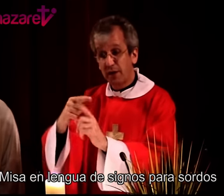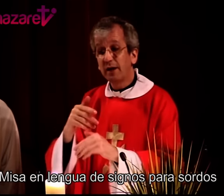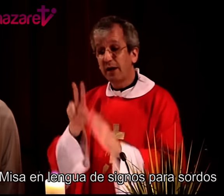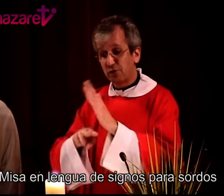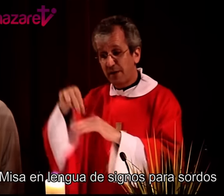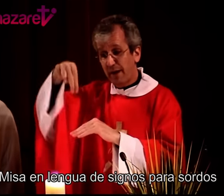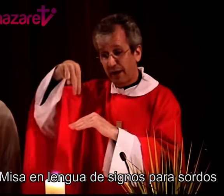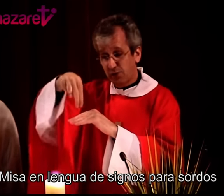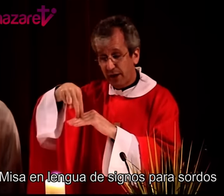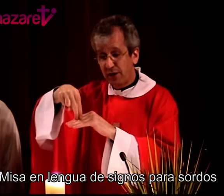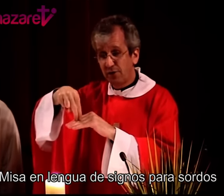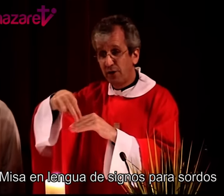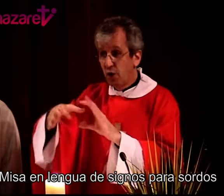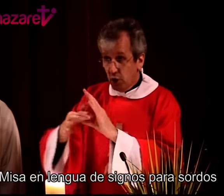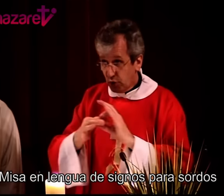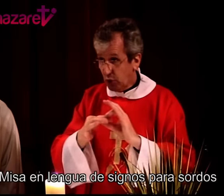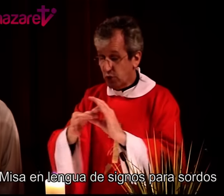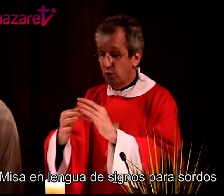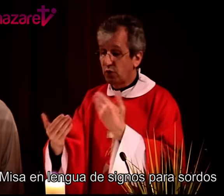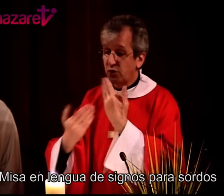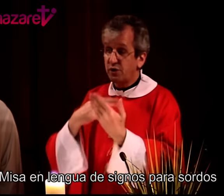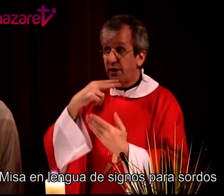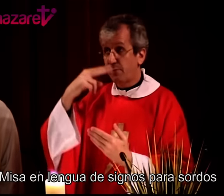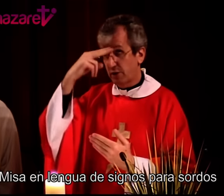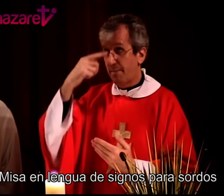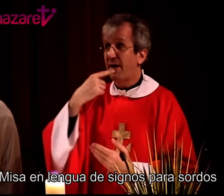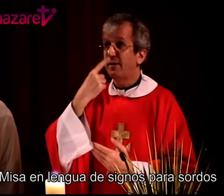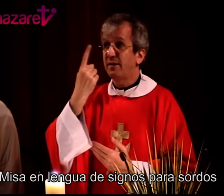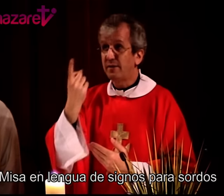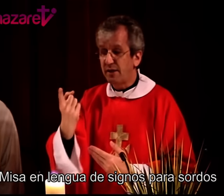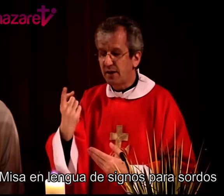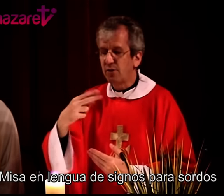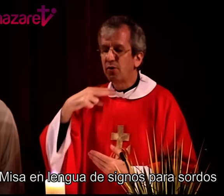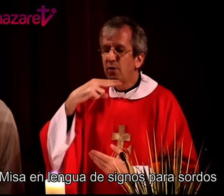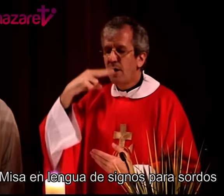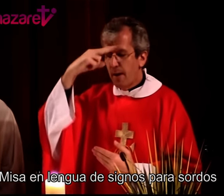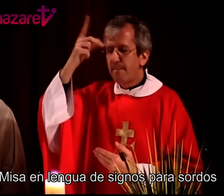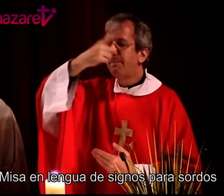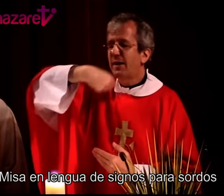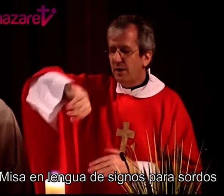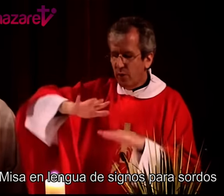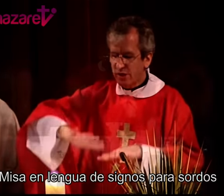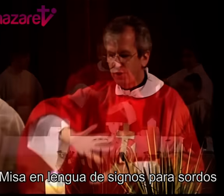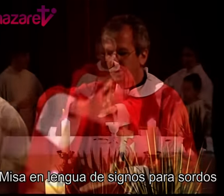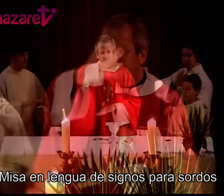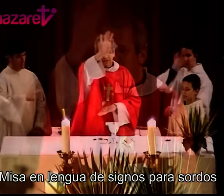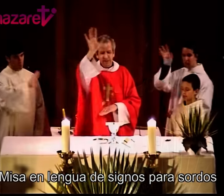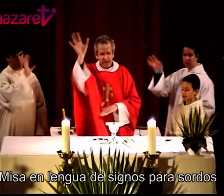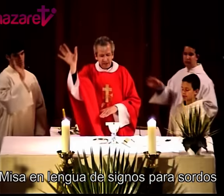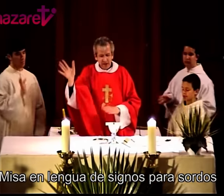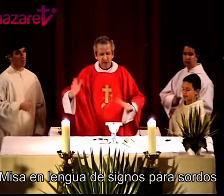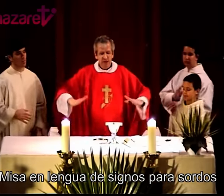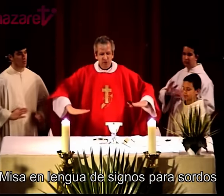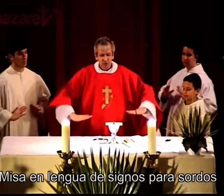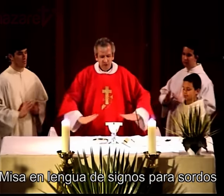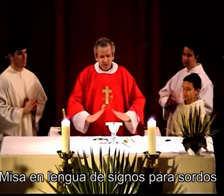cruz que nos lleva a la resurrección, todos juntos nos dirigimos al Padre diciendo: Padre nuestro que estás